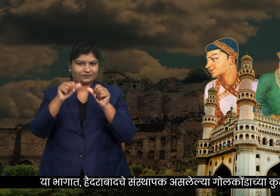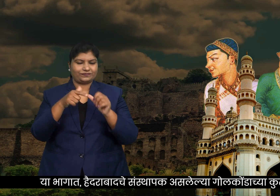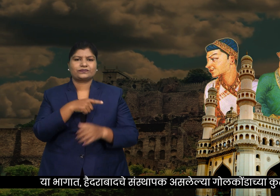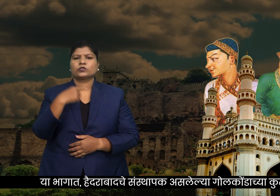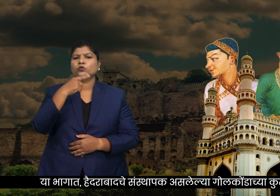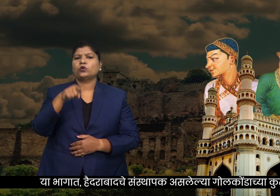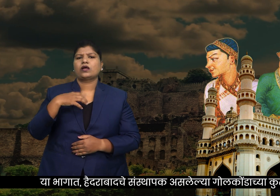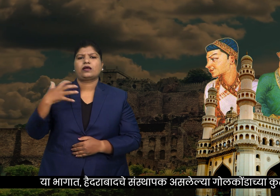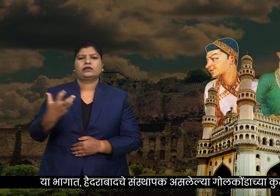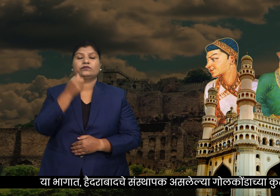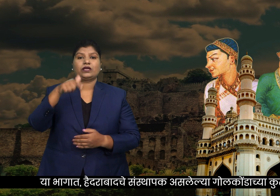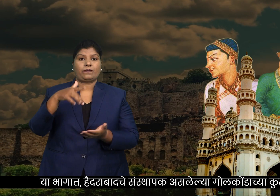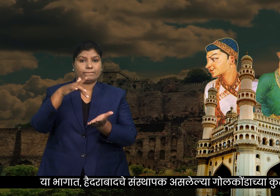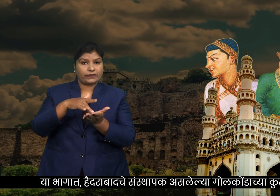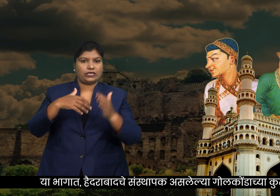पहा.